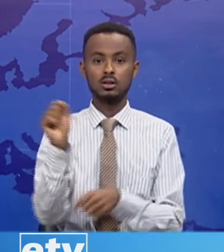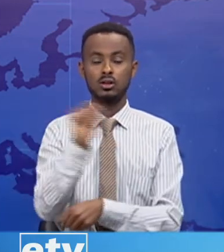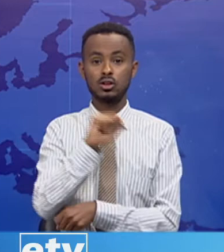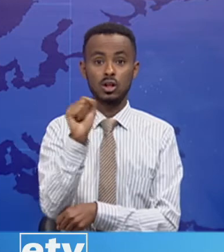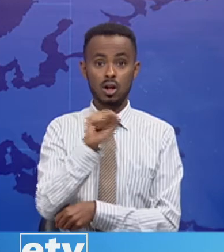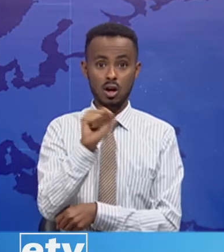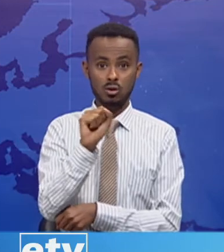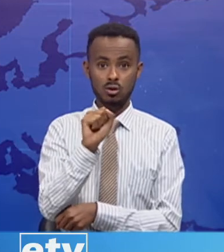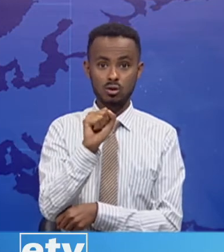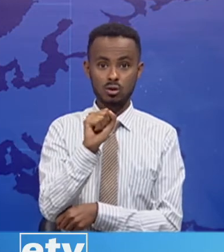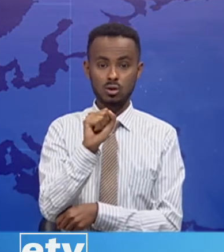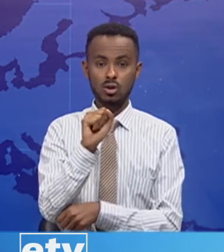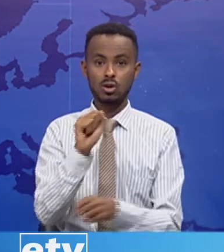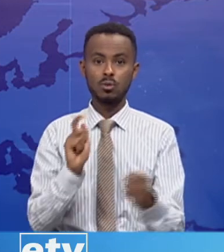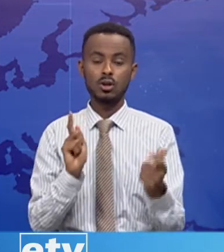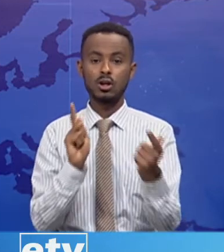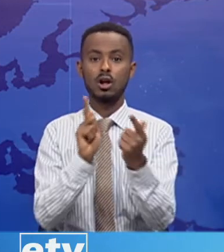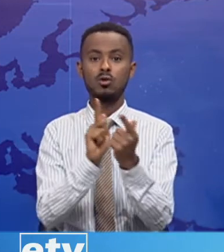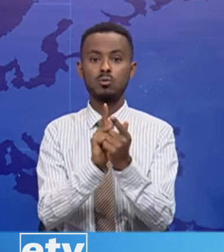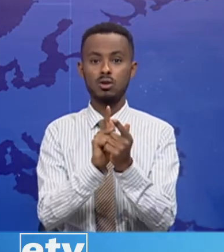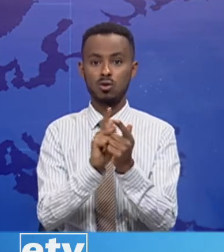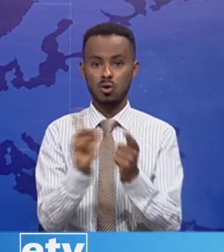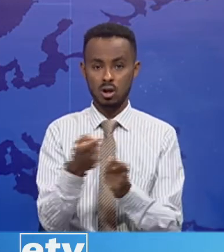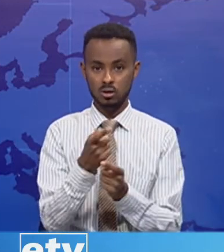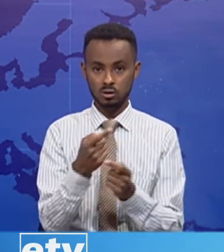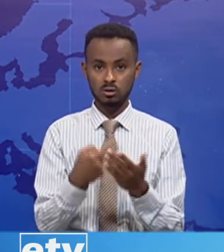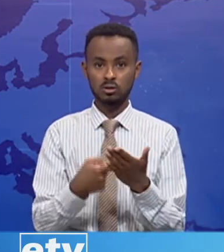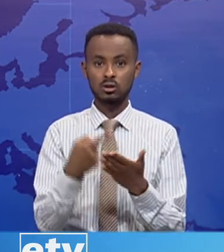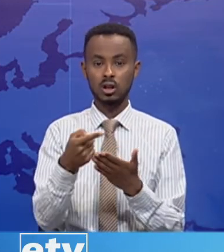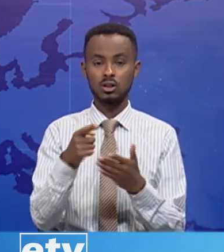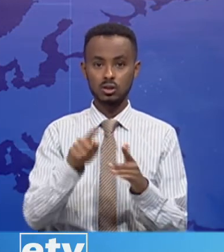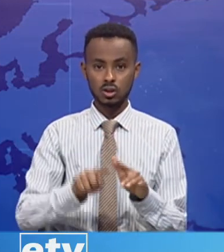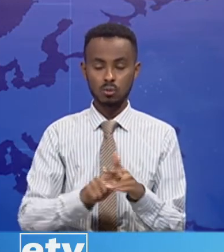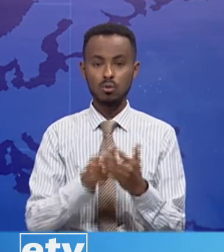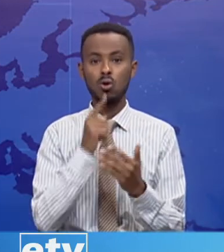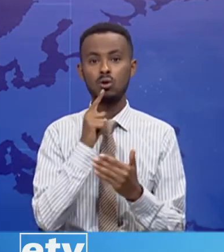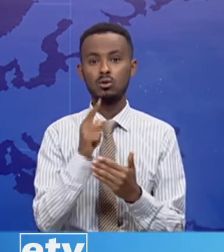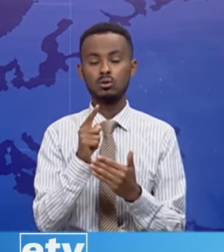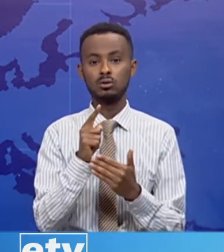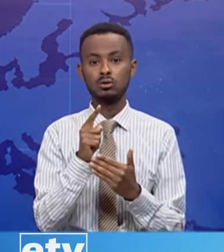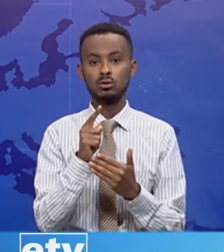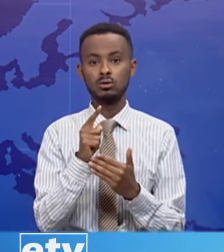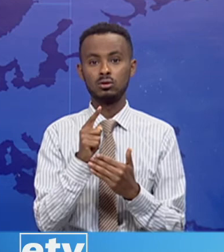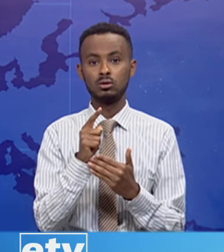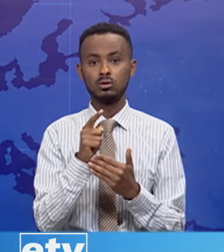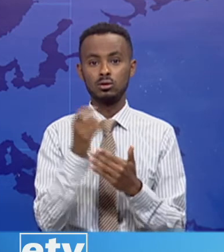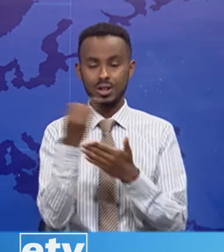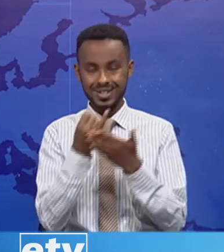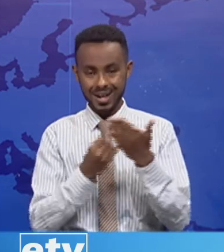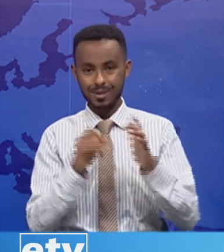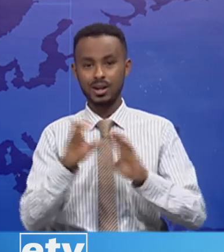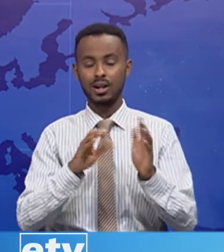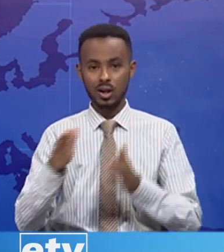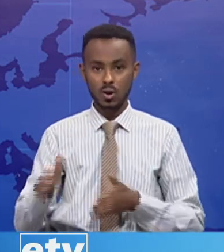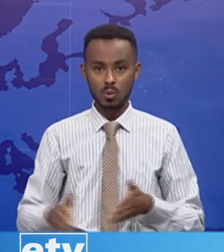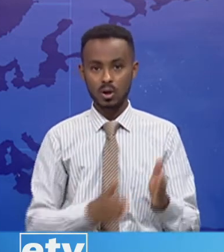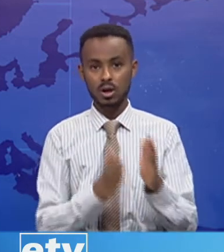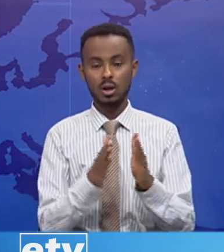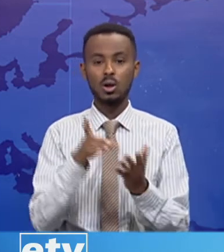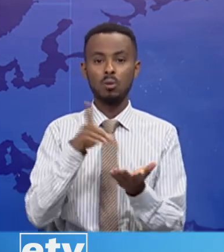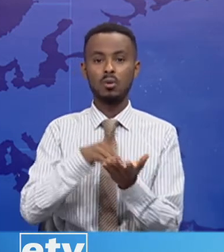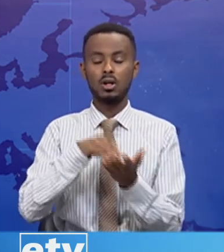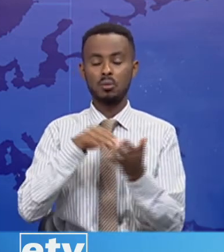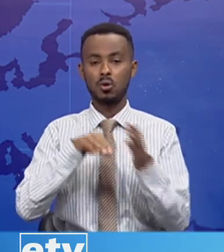ተሽከርካሪዎቹ የሚገናኙት ይሆናል። ከዛ ጀምሮ ነው እንግዲህ በዲዛይን በተደረገው መንገድ በከተማ